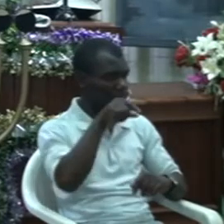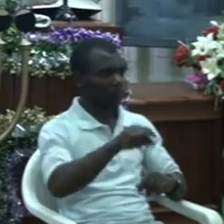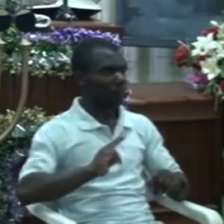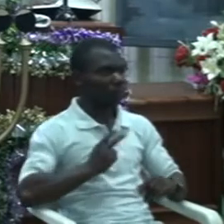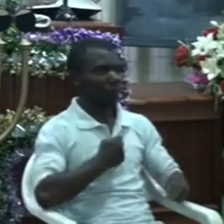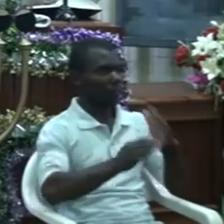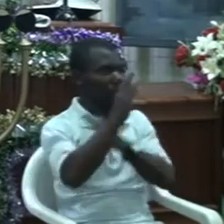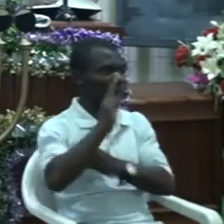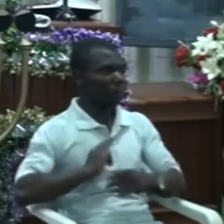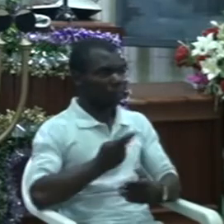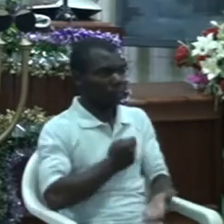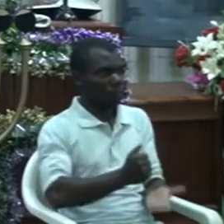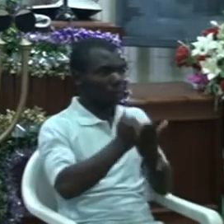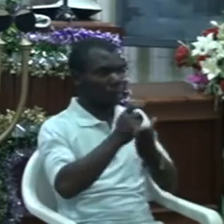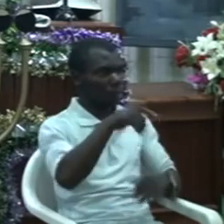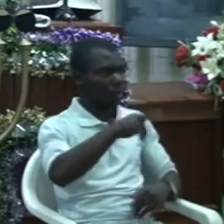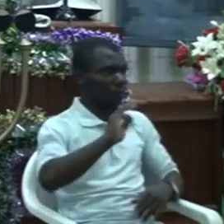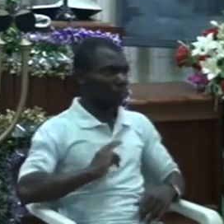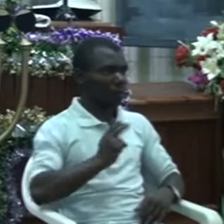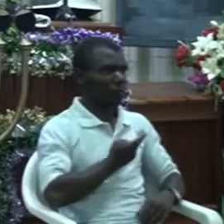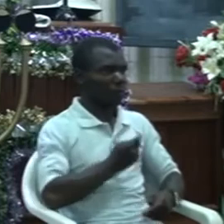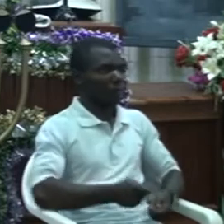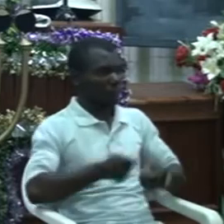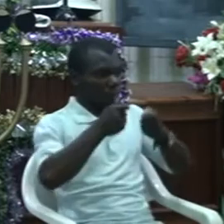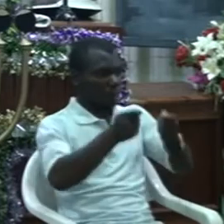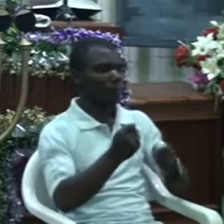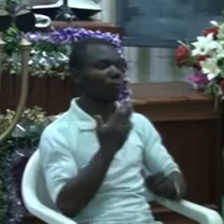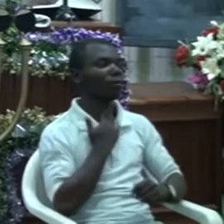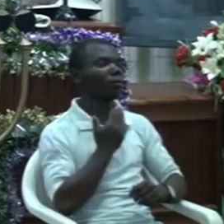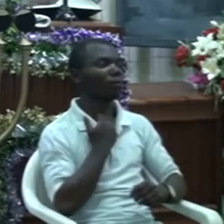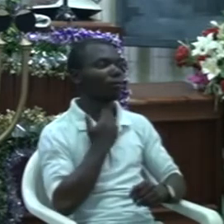Que notre Dieu nous aide. Qu'il nous donne la soif et la faim